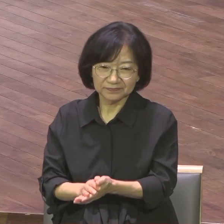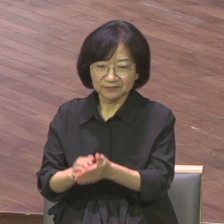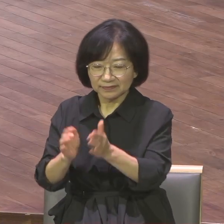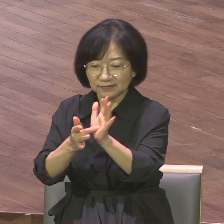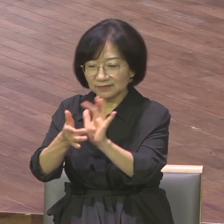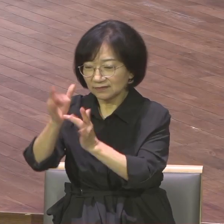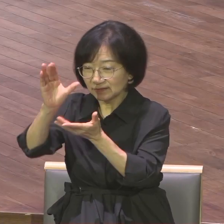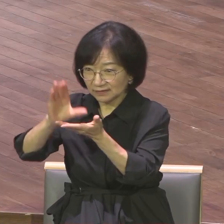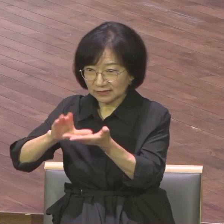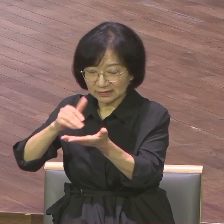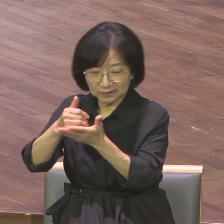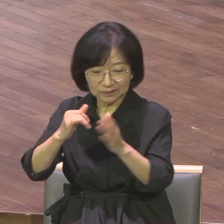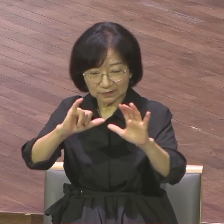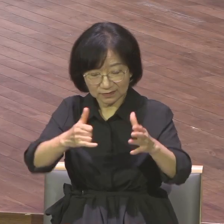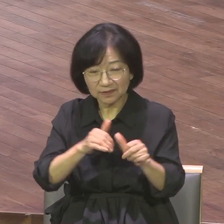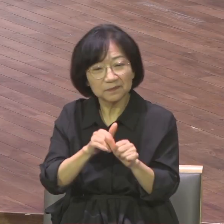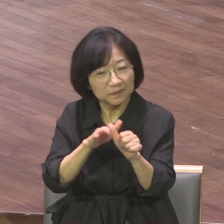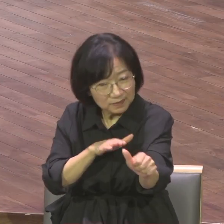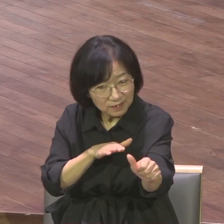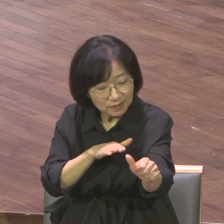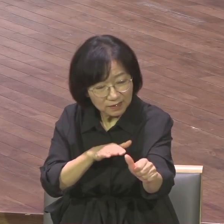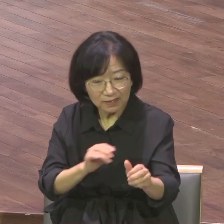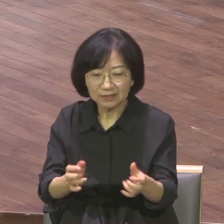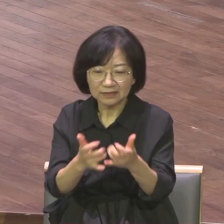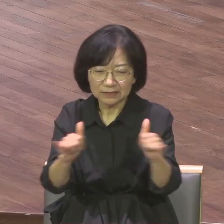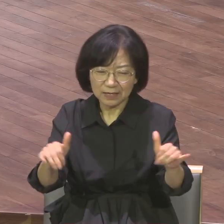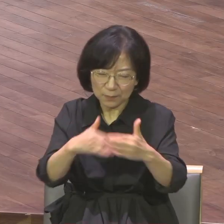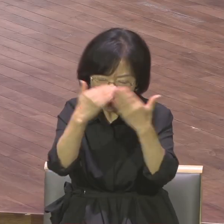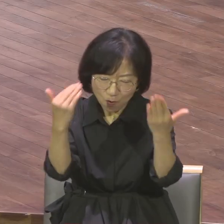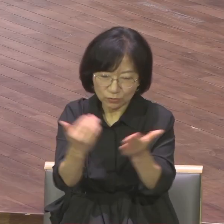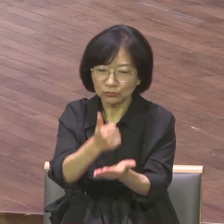십자가 대속을 통해서 인간이 지은 모든 죄를 다